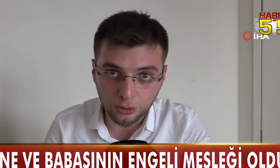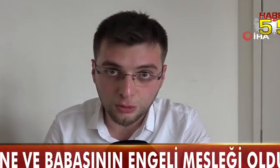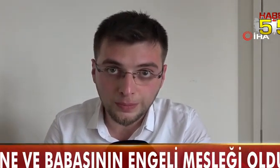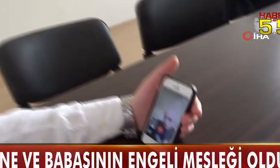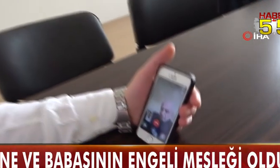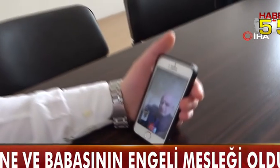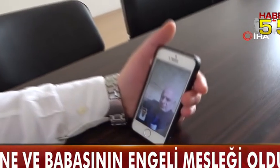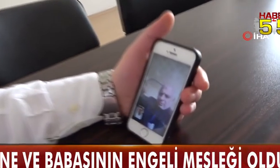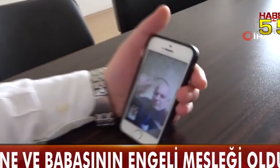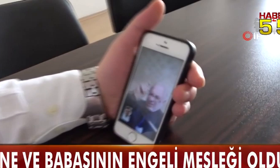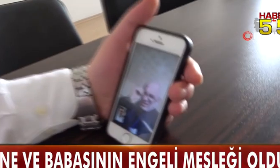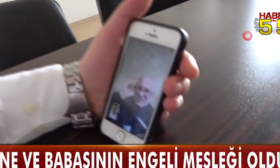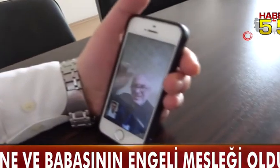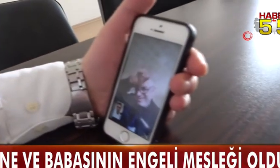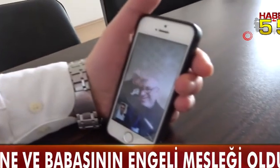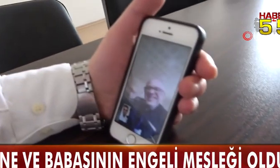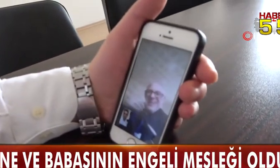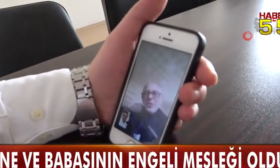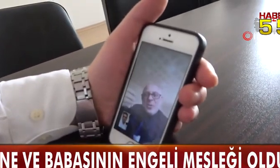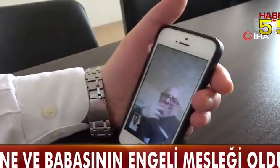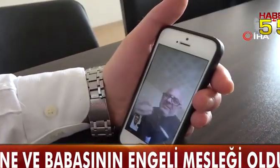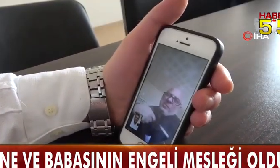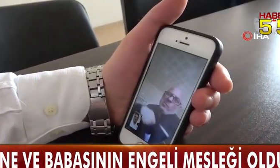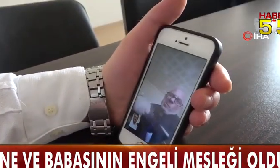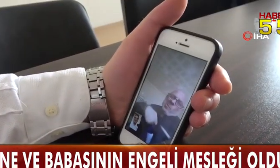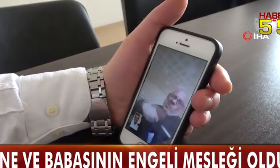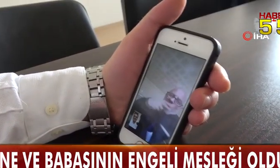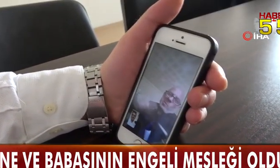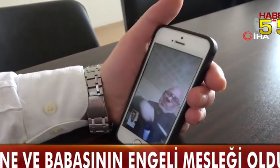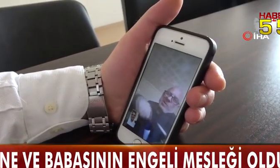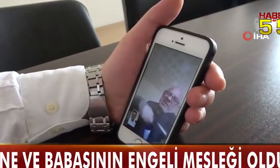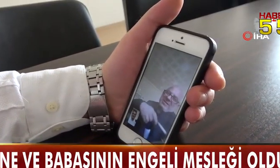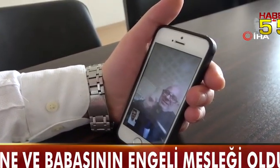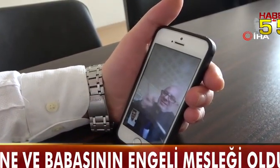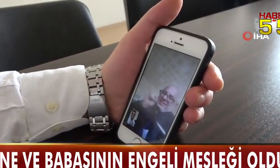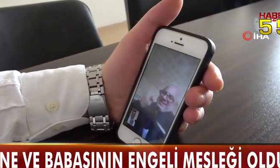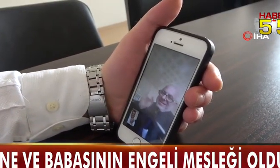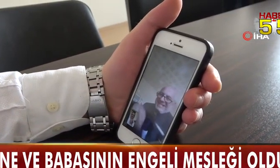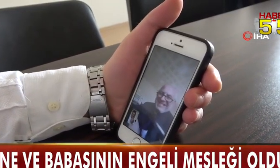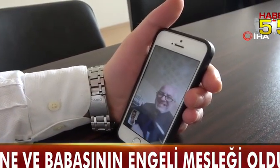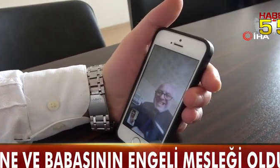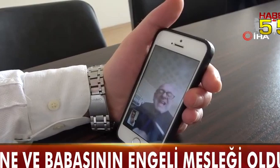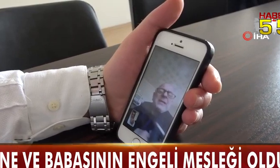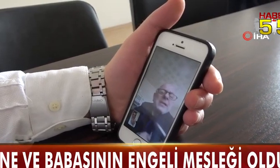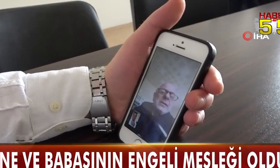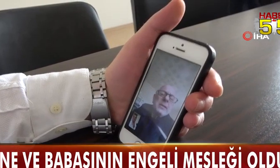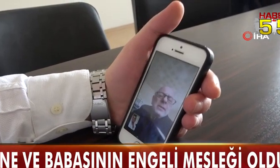yürütüyorum. Hastaneyle başladı, daha sonra emniyet, daha sonra iş başvuruları. Yani aslında işitme engellilerin ihtiyaç duyabileceği